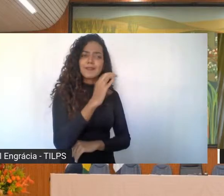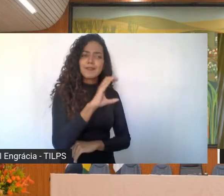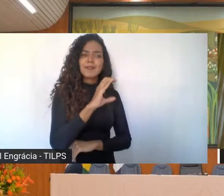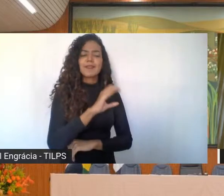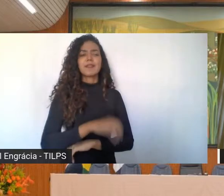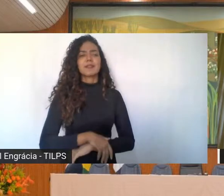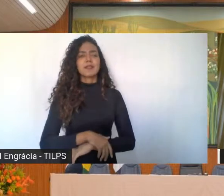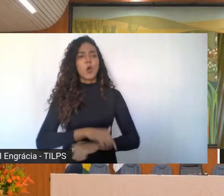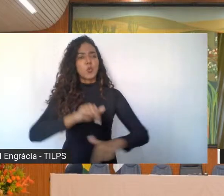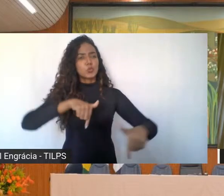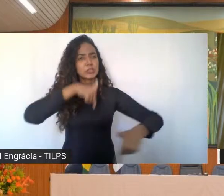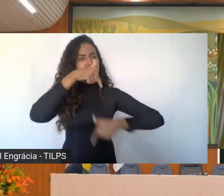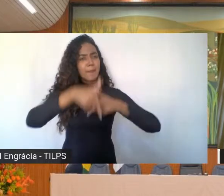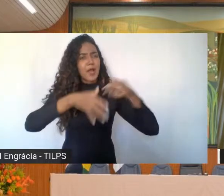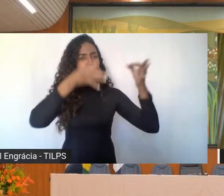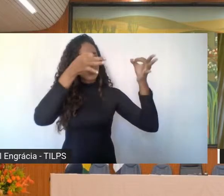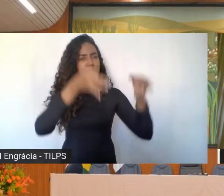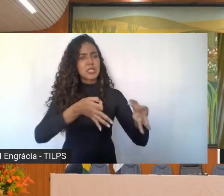a verdade.